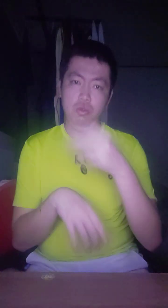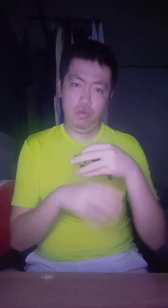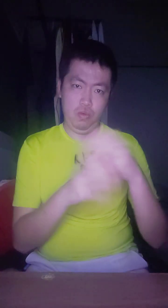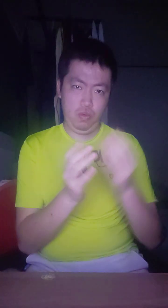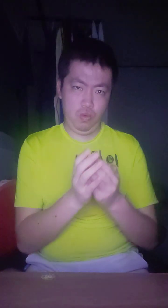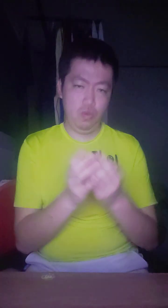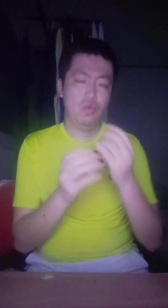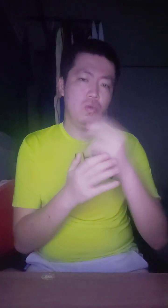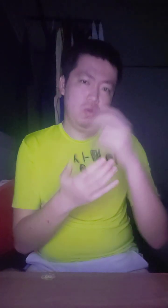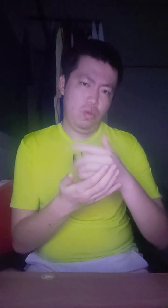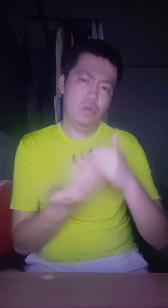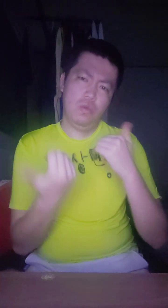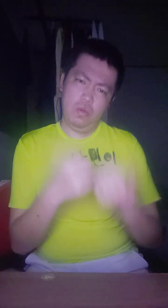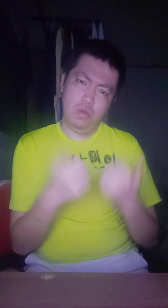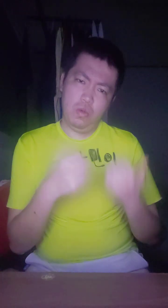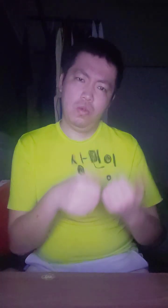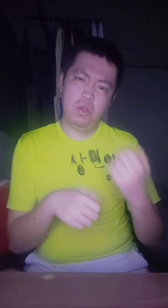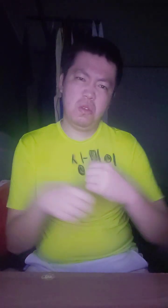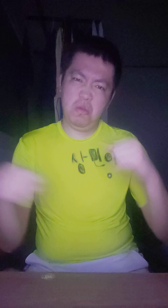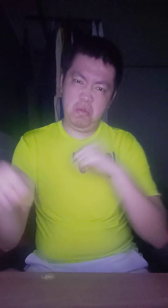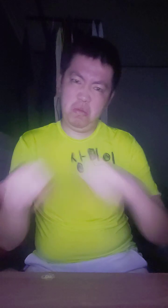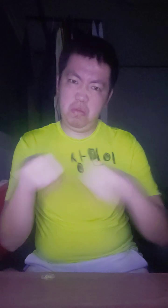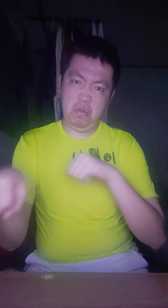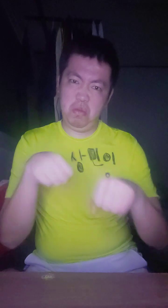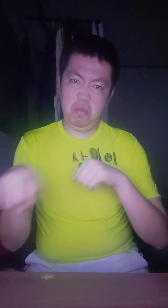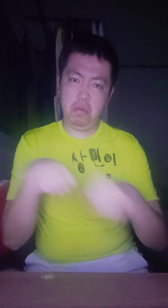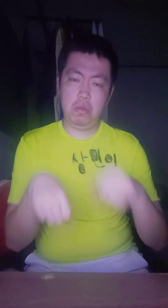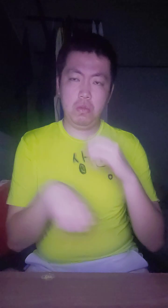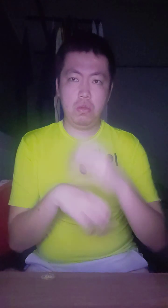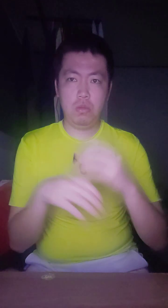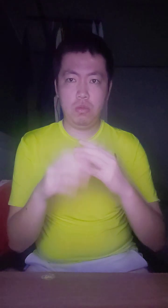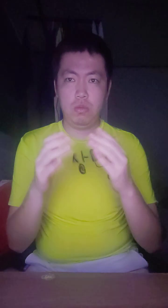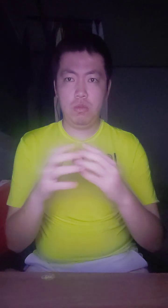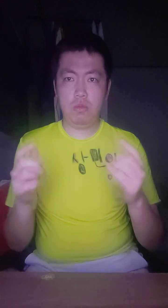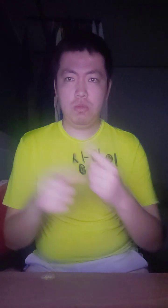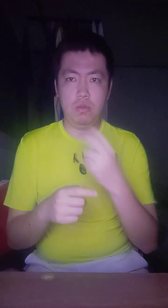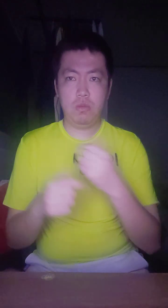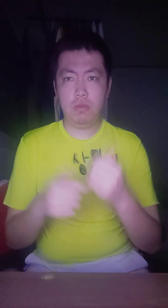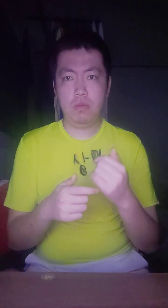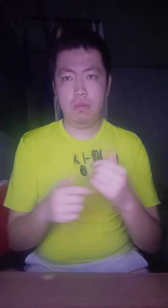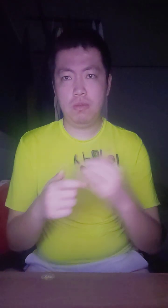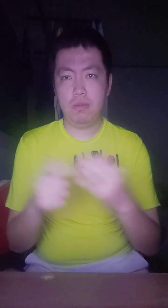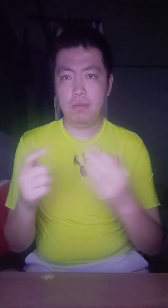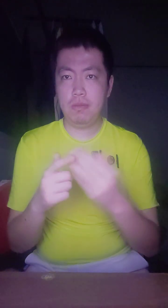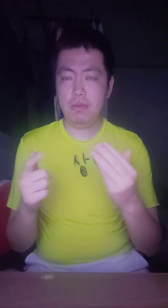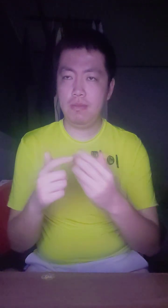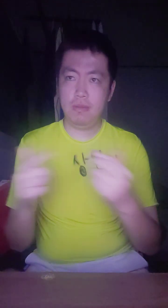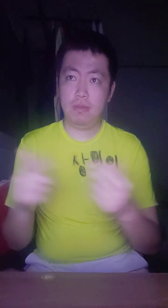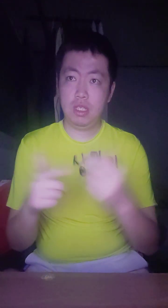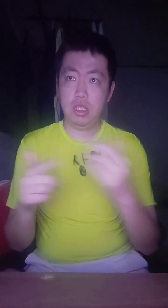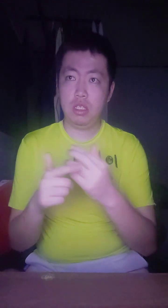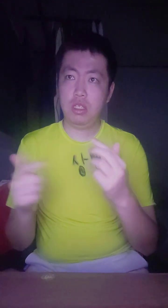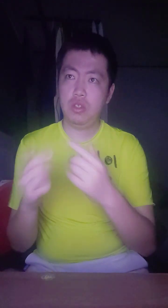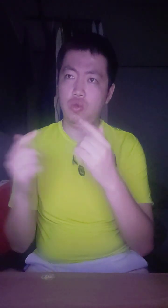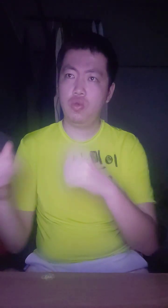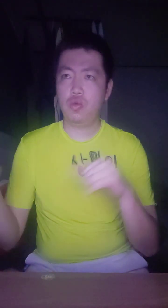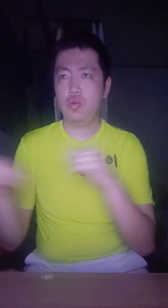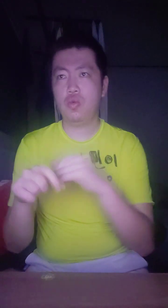유 씨의 죽음이 직장 내 괴롭힘으로 인한 산업재해가 맞다고 인정했고 유족들은 지 씨와 조 씨를 성추행 등 혐의로